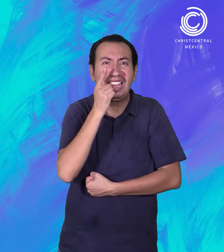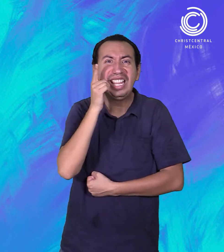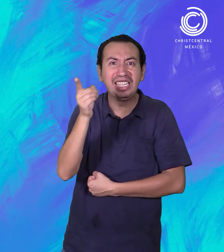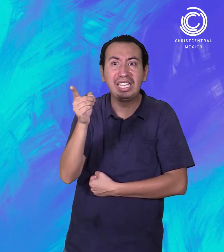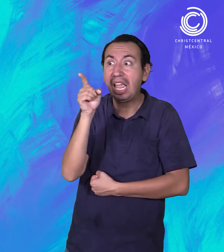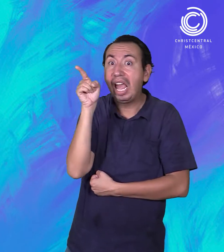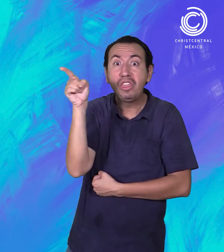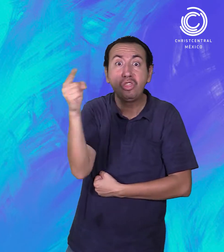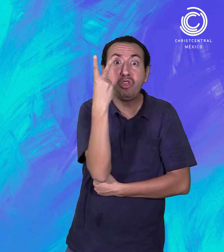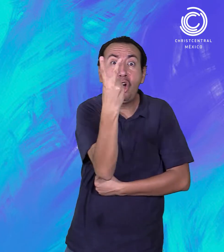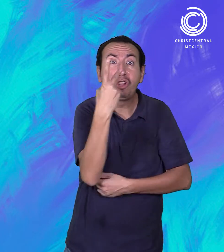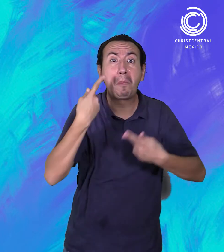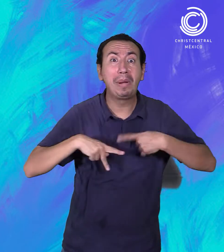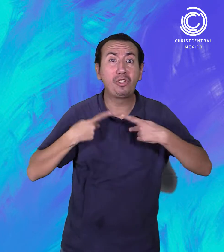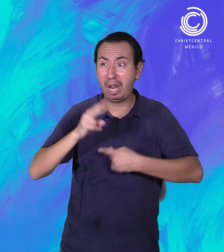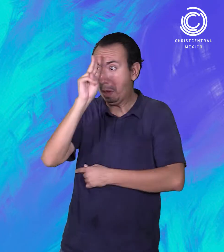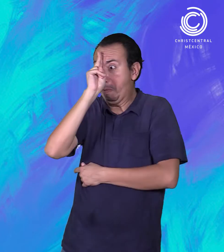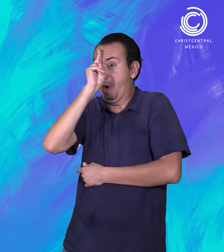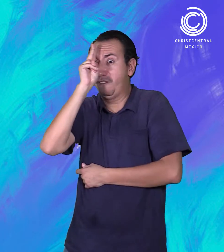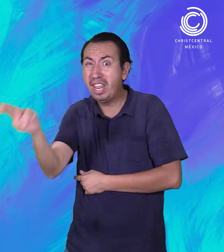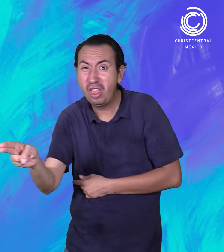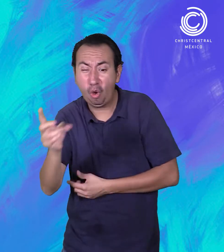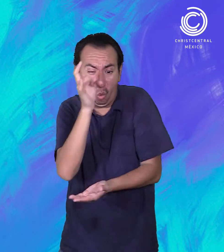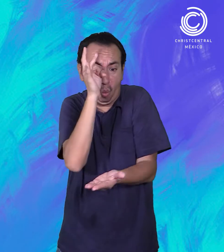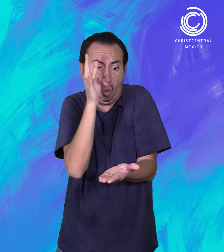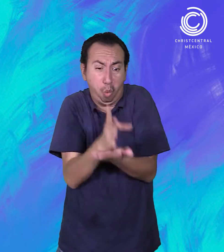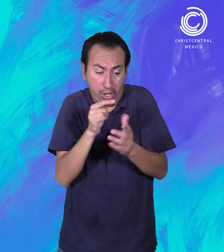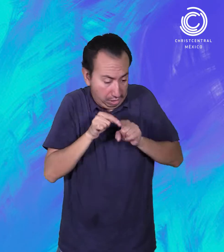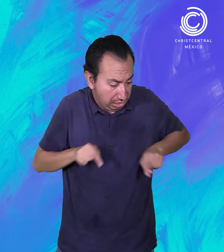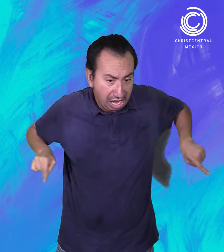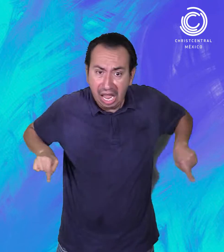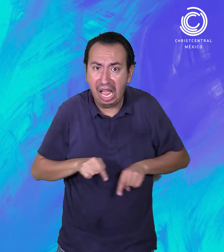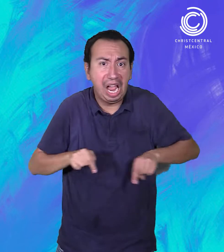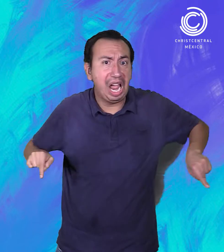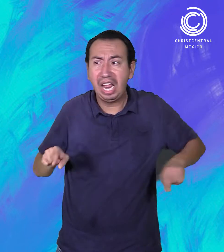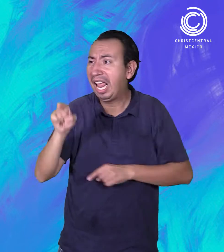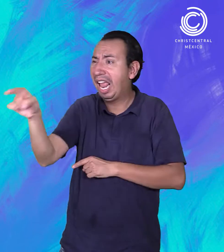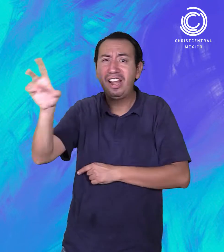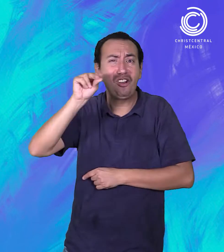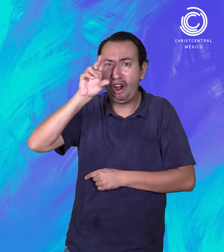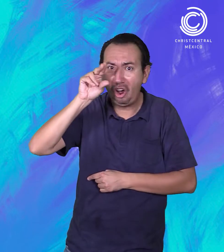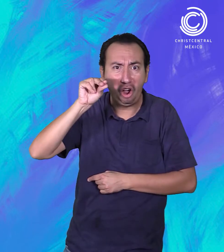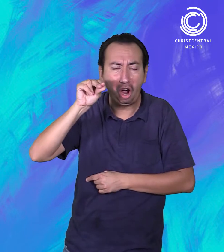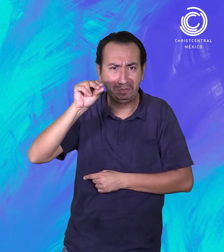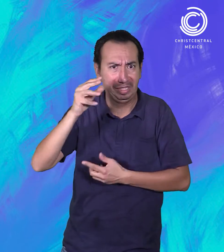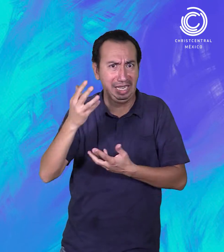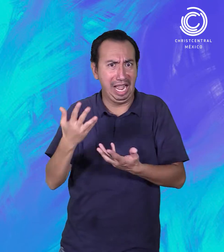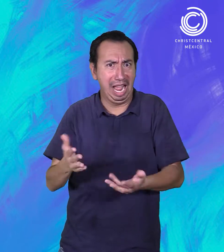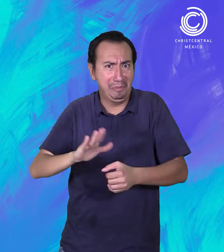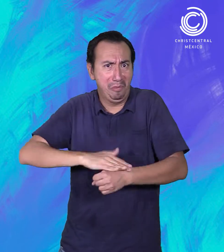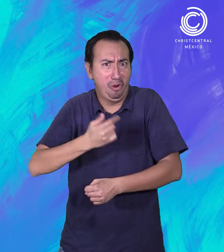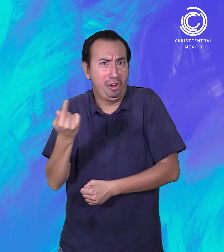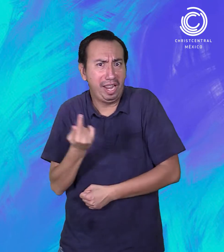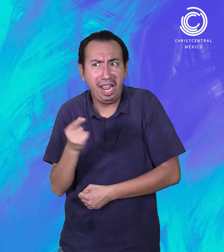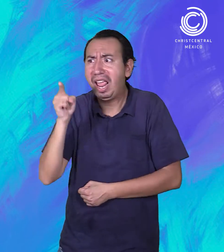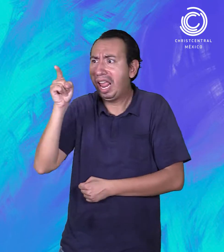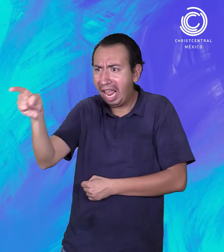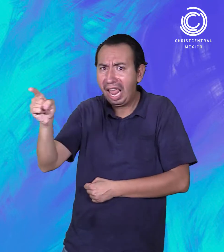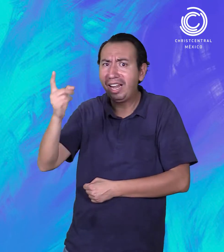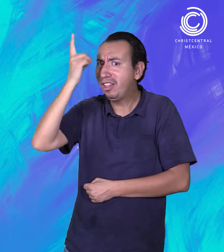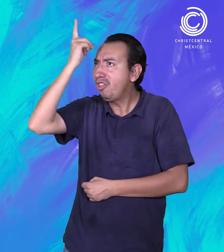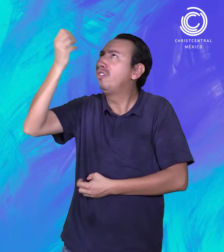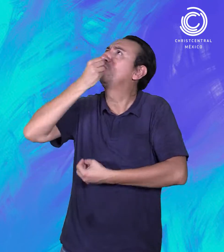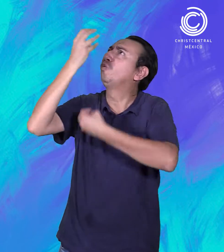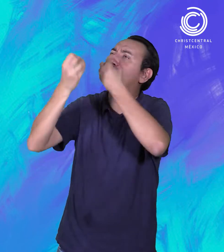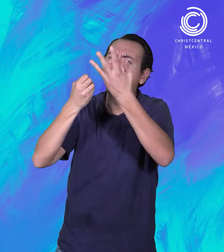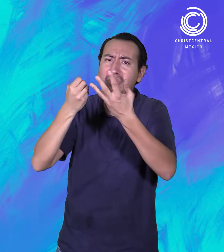impídeles que ellos sigan profetizando o que sigan dando evidencias del Espíritu Santo en su vida.